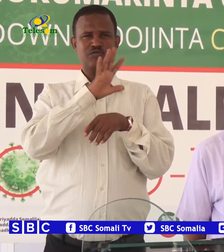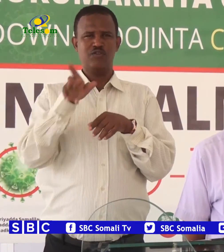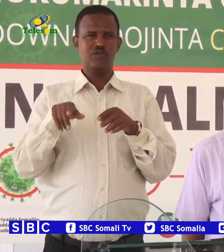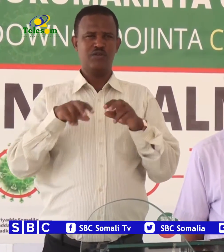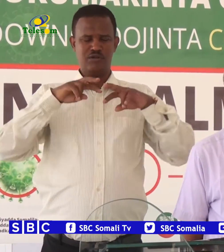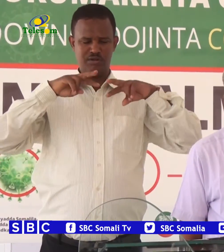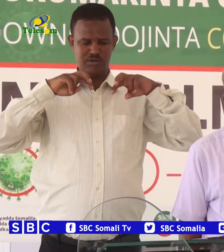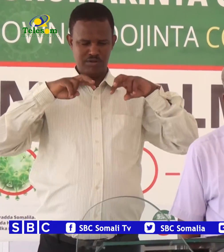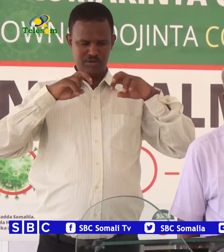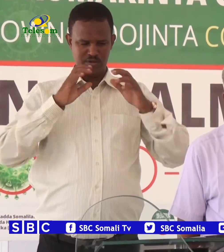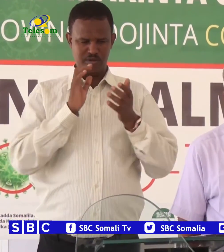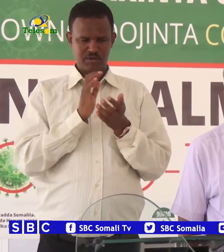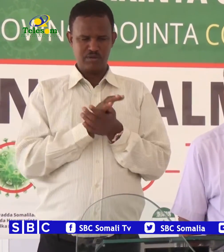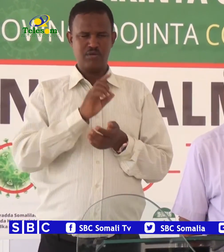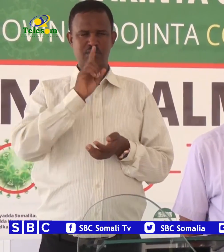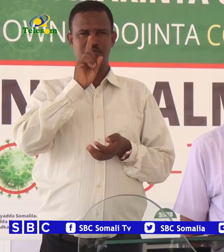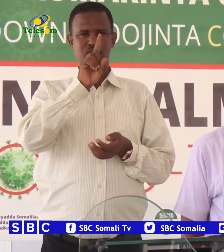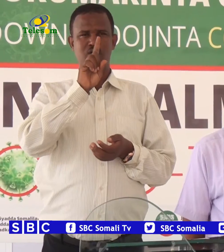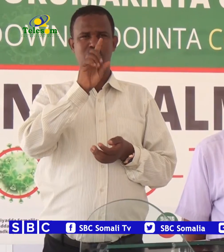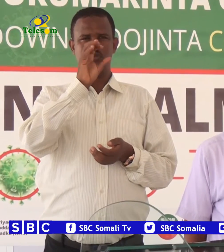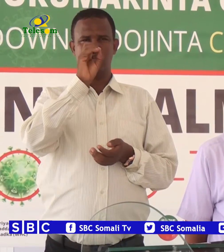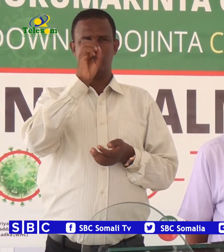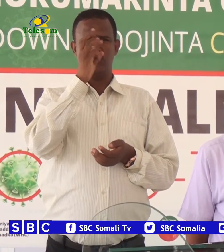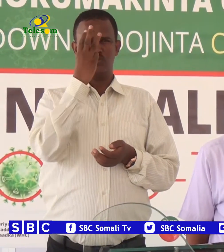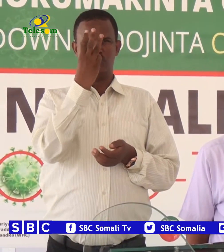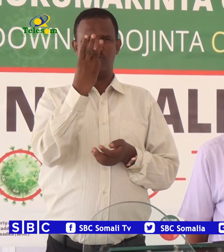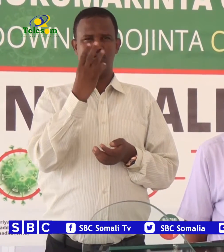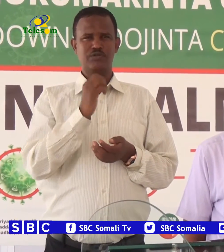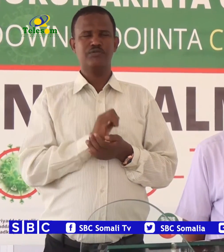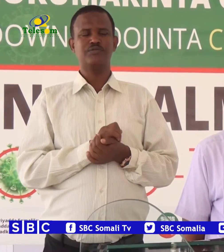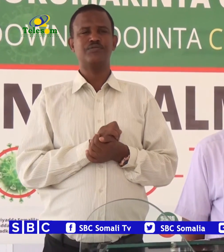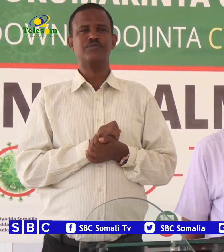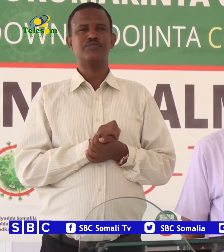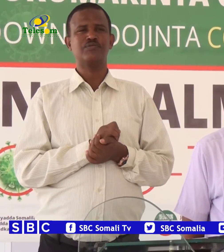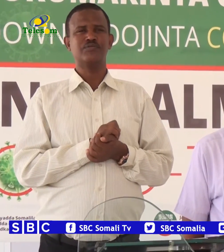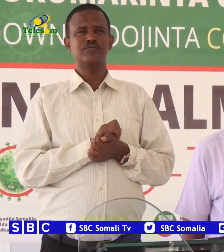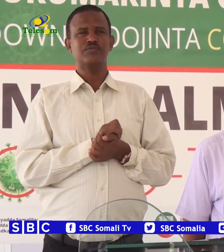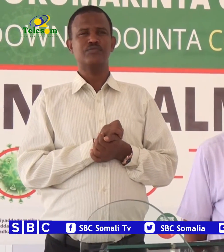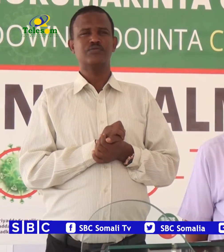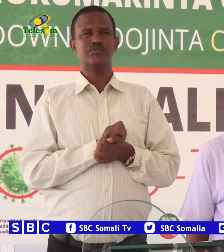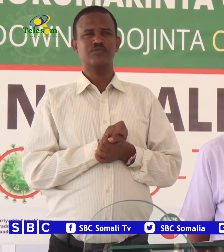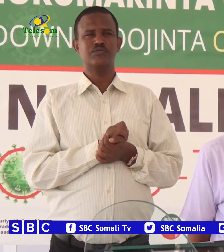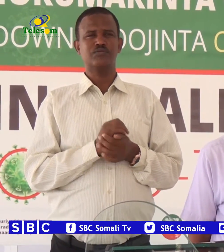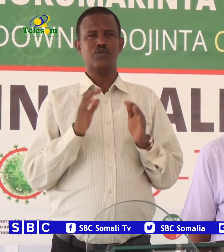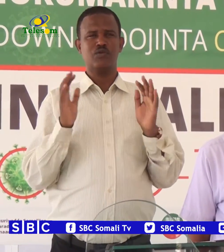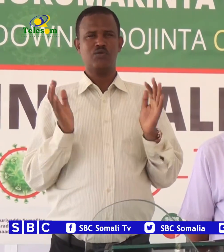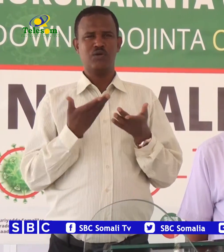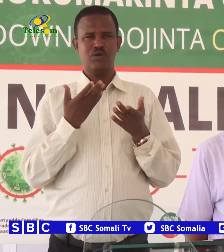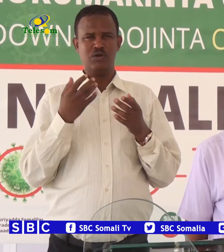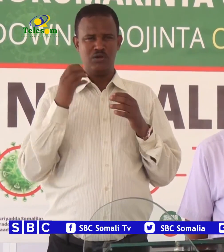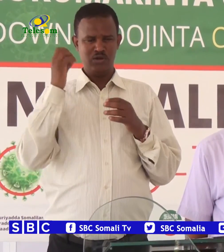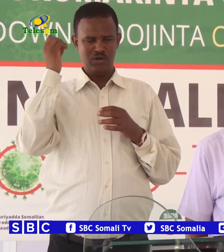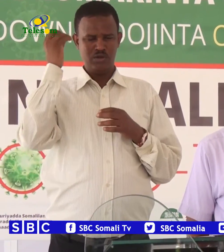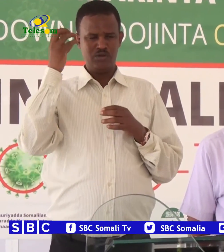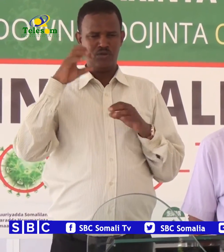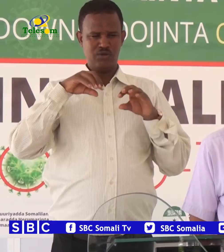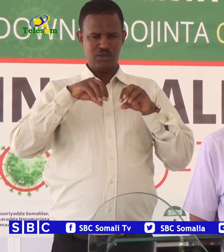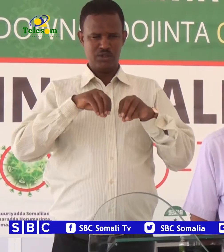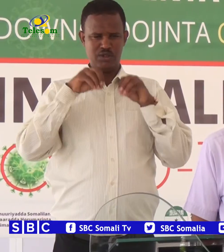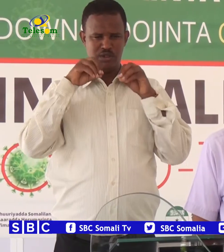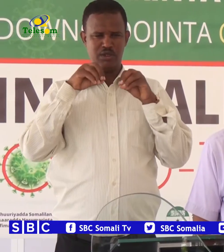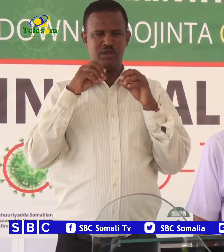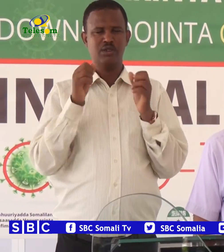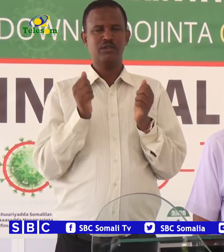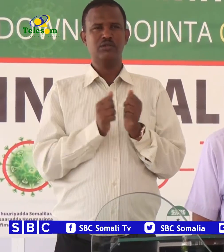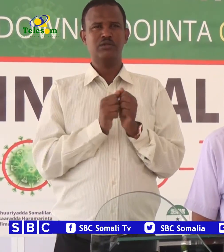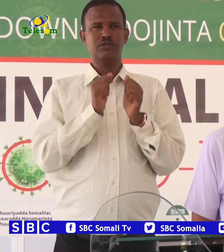weeye 403 qof 403 qof waxa cudurkii laga helay 15 qof oo kamid